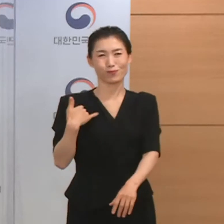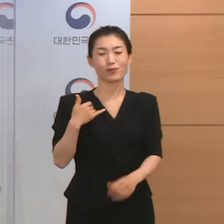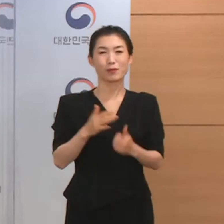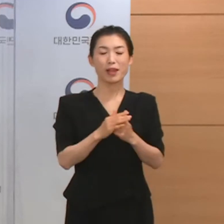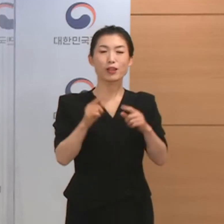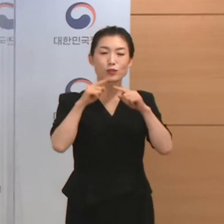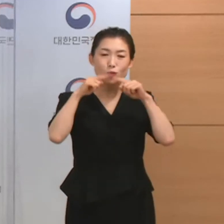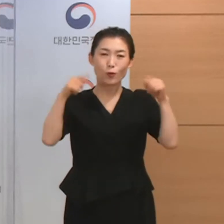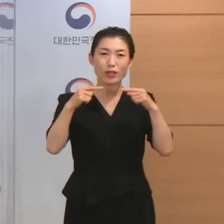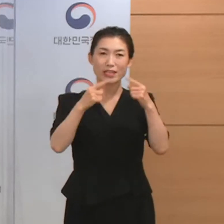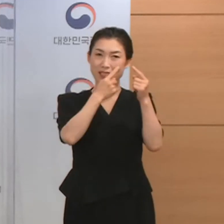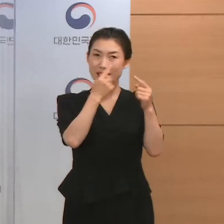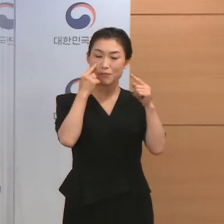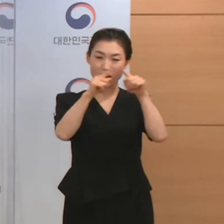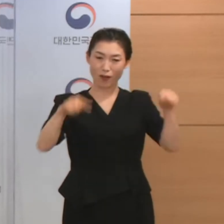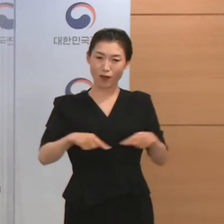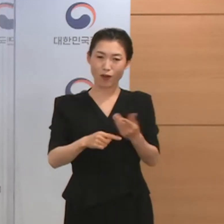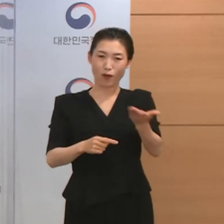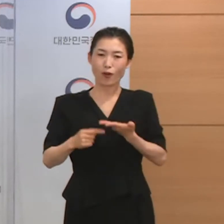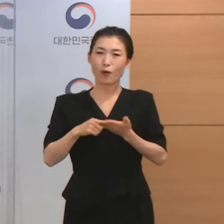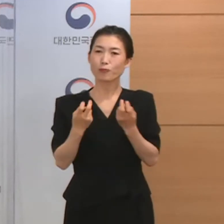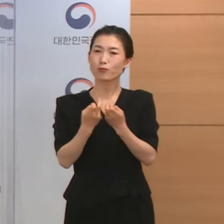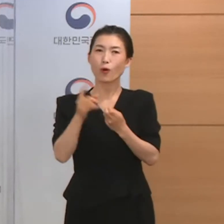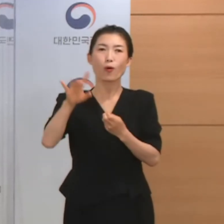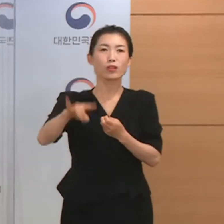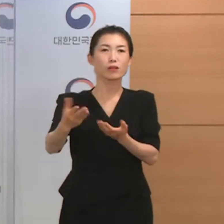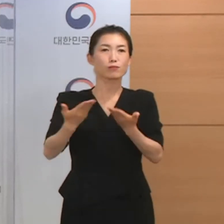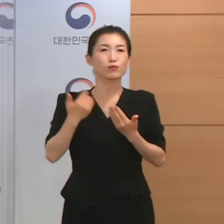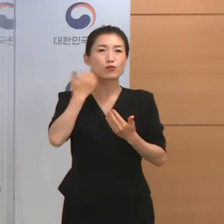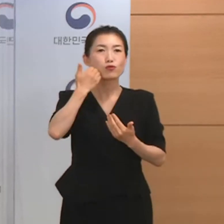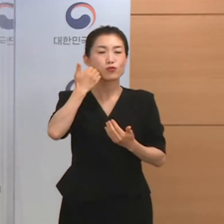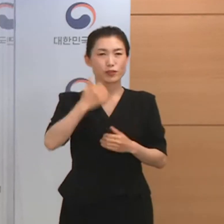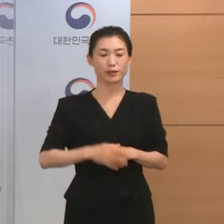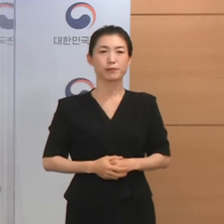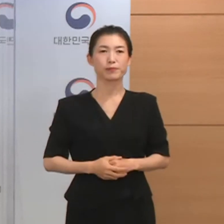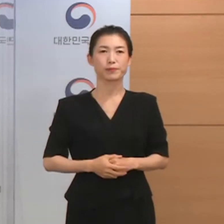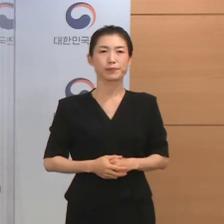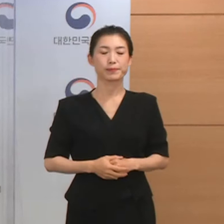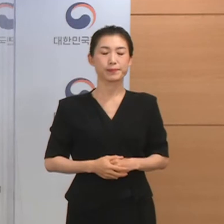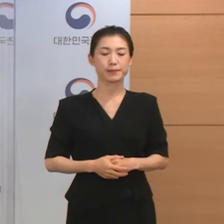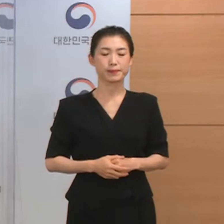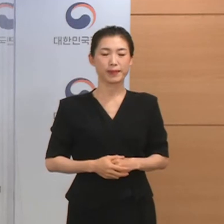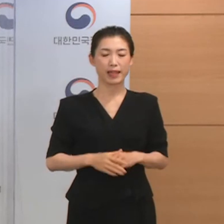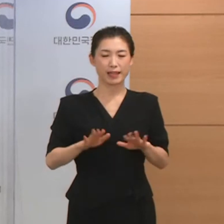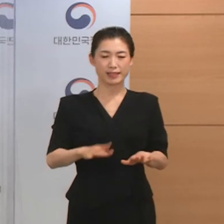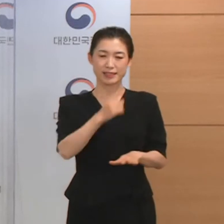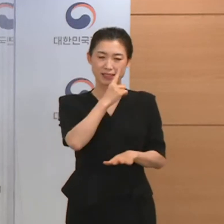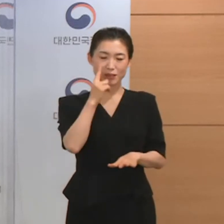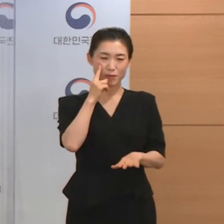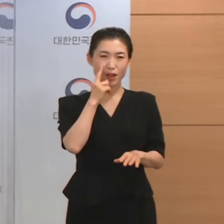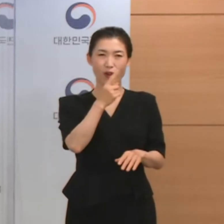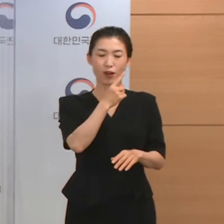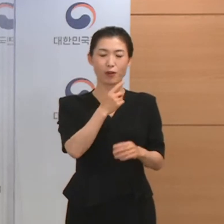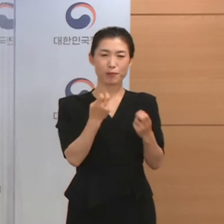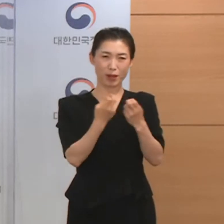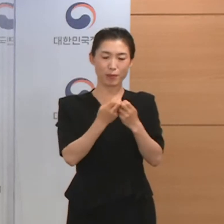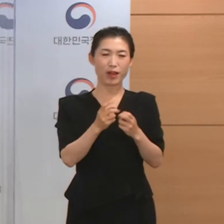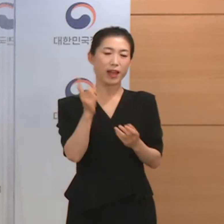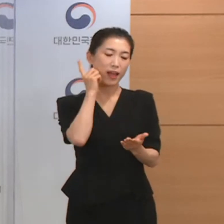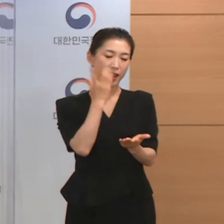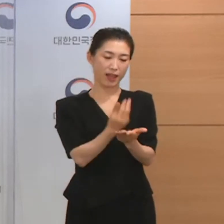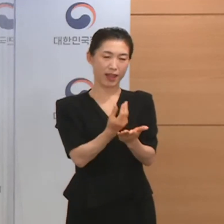있는지 확인 부탁드립니다. 예, 현재 증명 사실들은 스마트폰의 어플리케이션 앱을